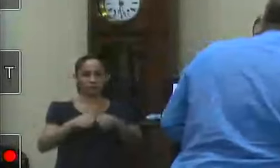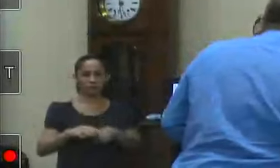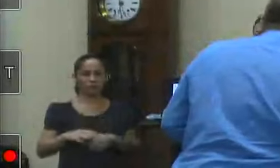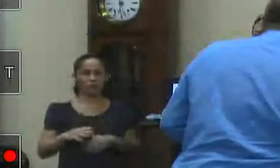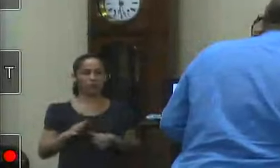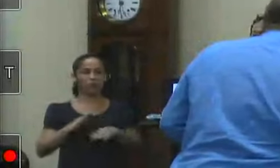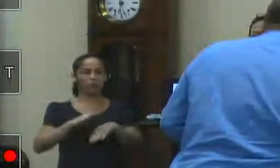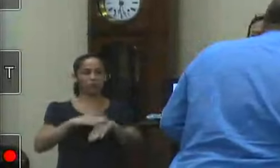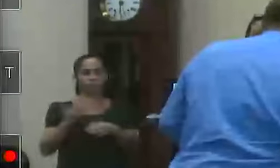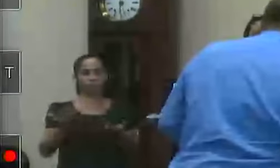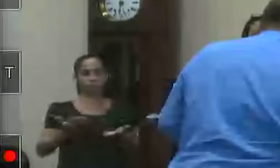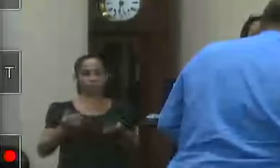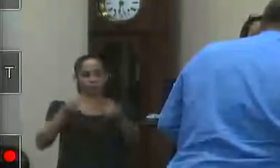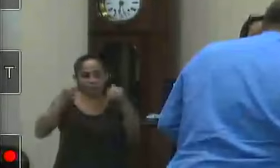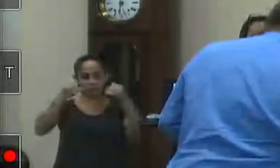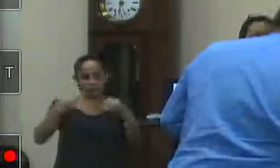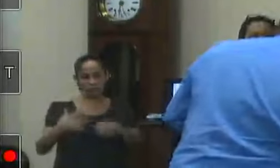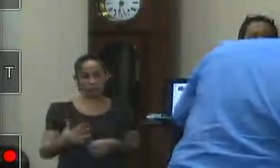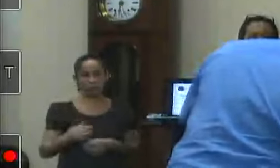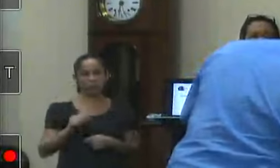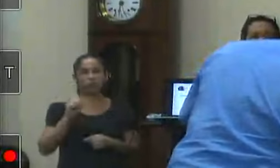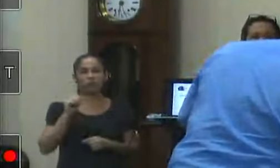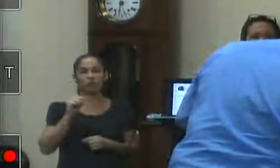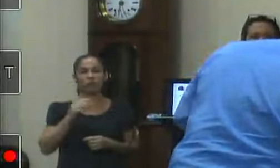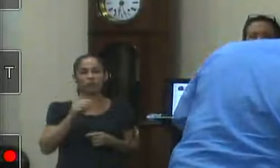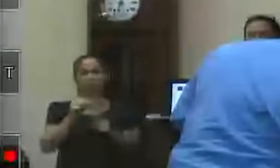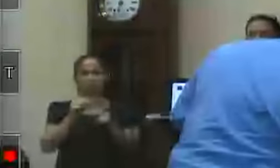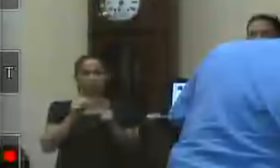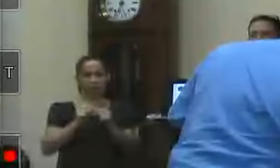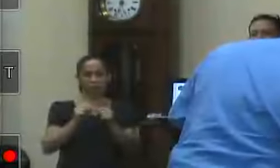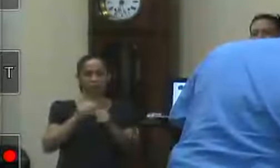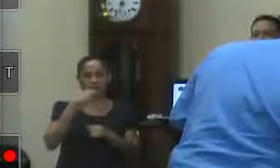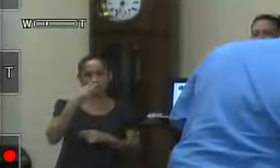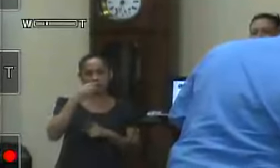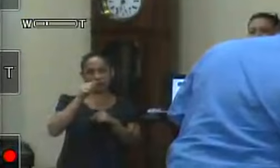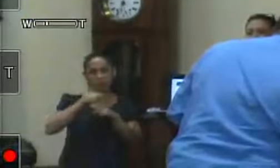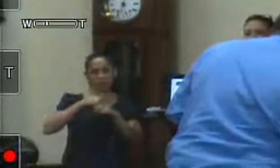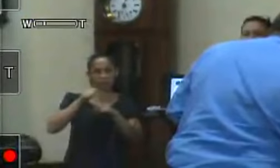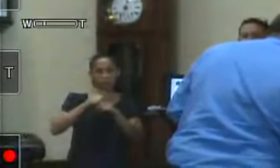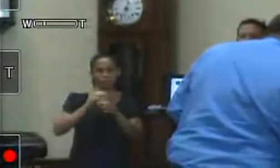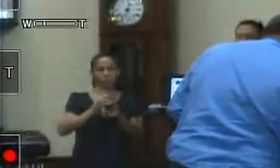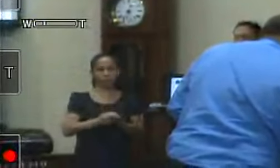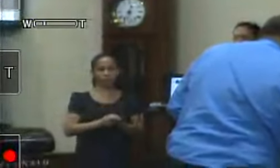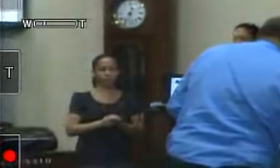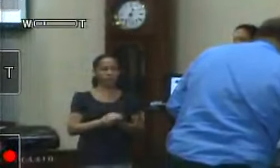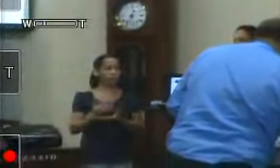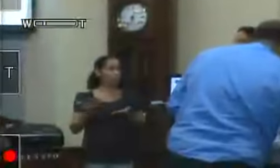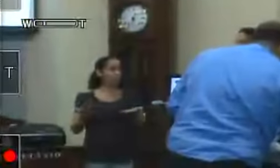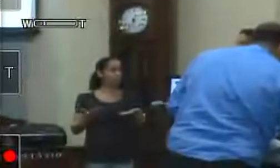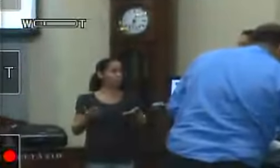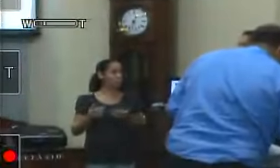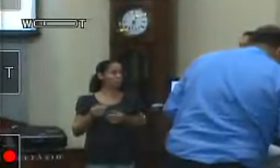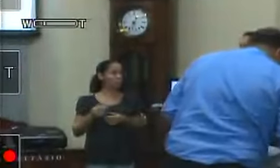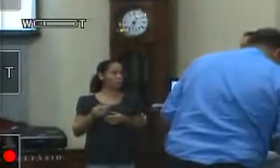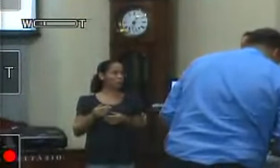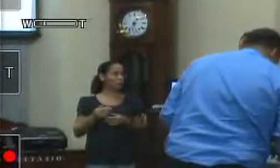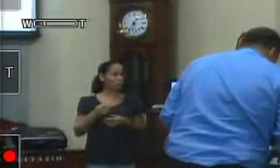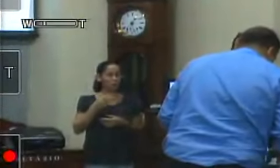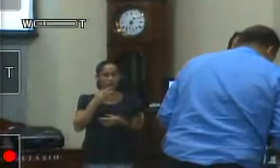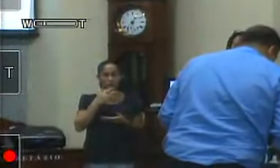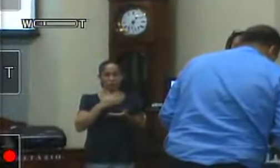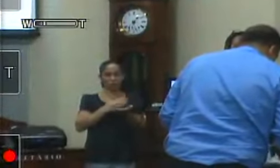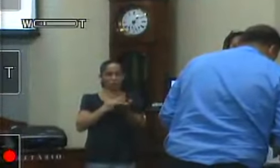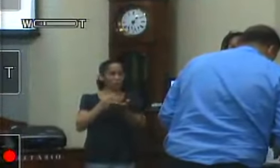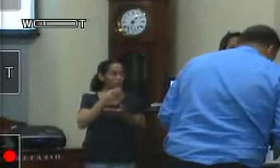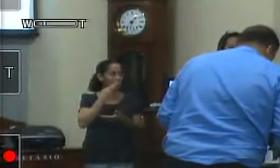uma prestação de contas do nosso trimestre. Eu vou passar primeiramente a palavra